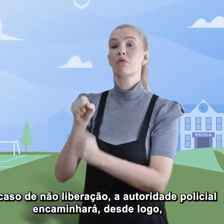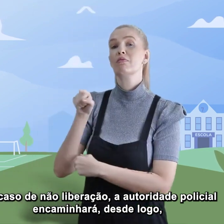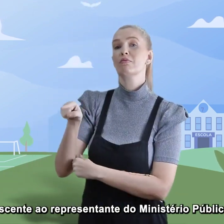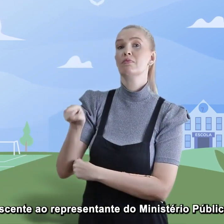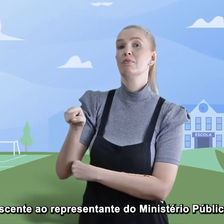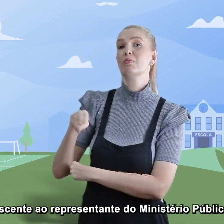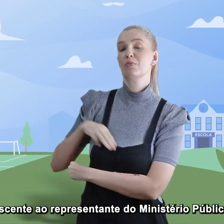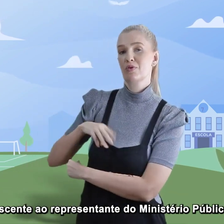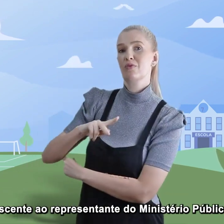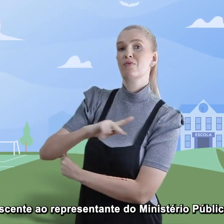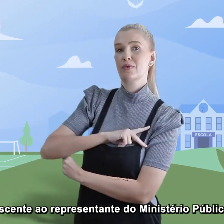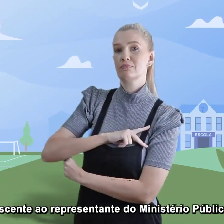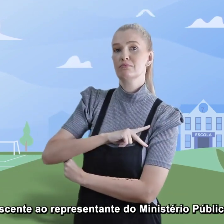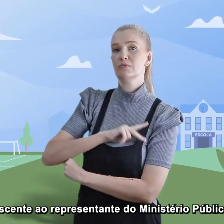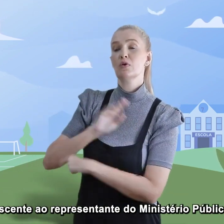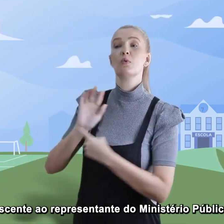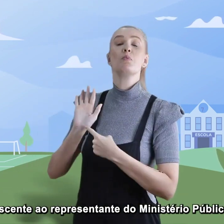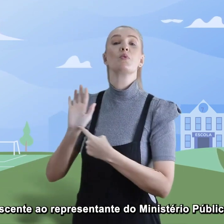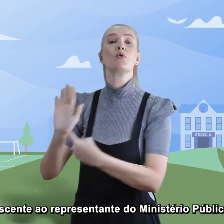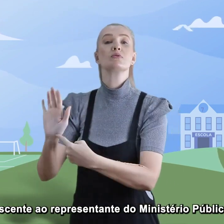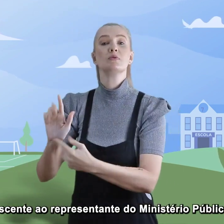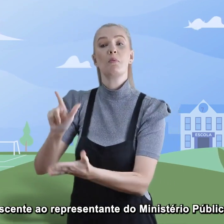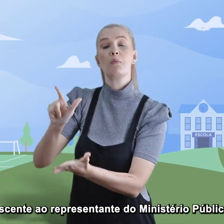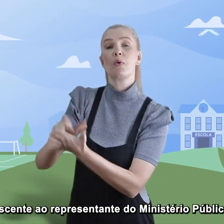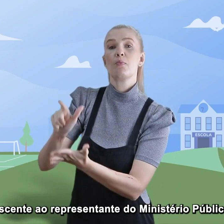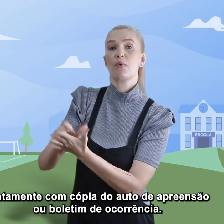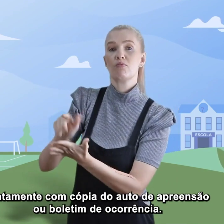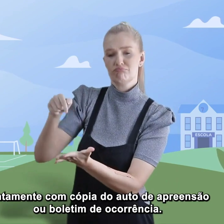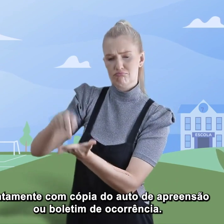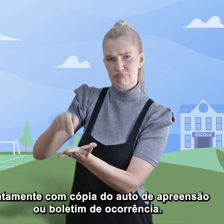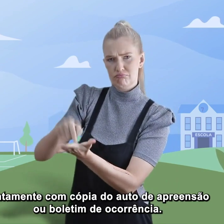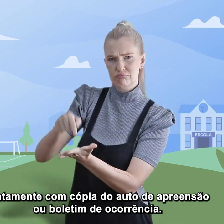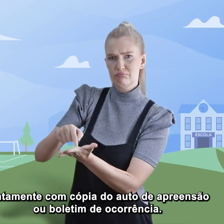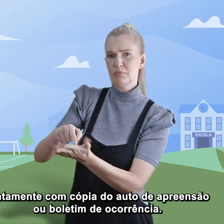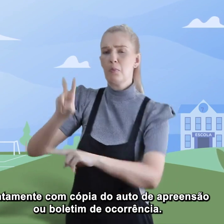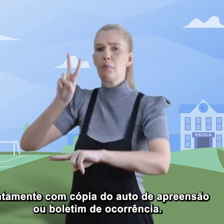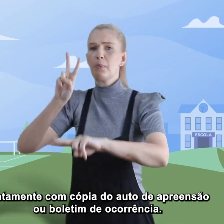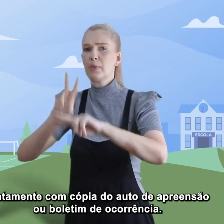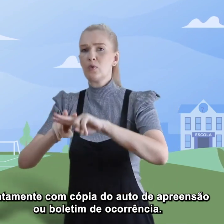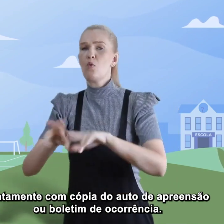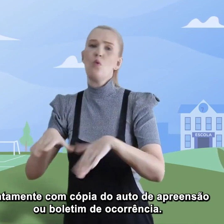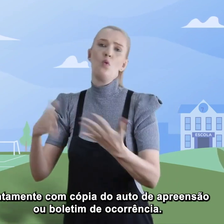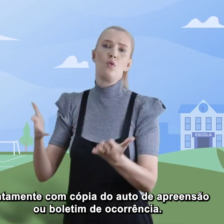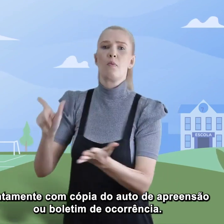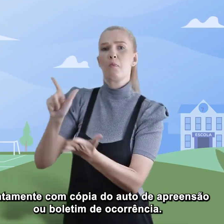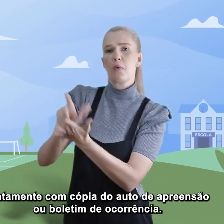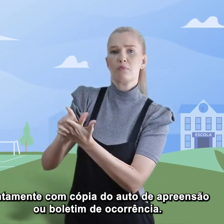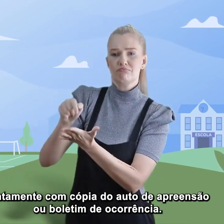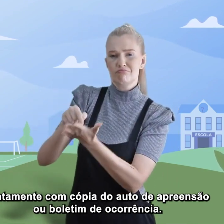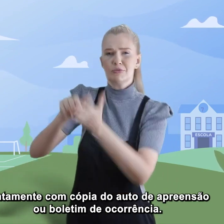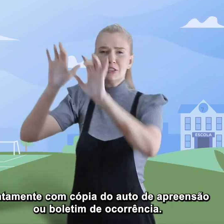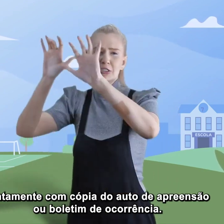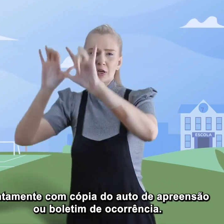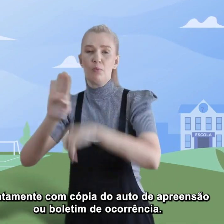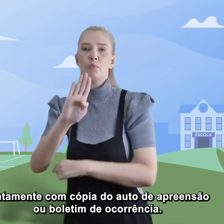logo, o adolescente ao representante do Ministério Público, juntamente com cópia do auto de apreensão ou boletim de ocorrência.